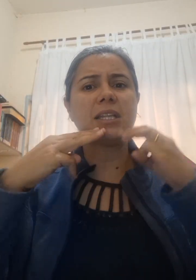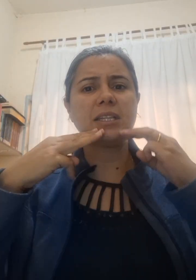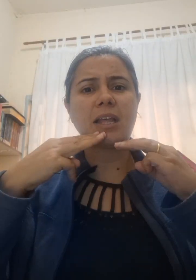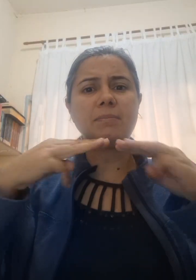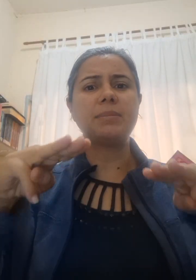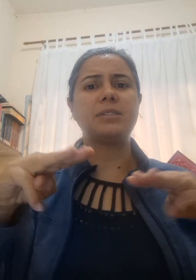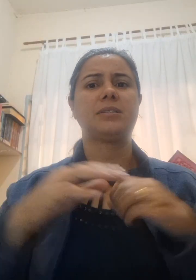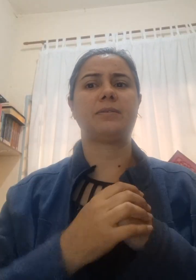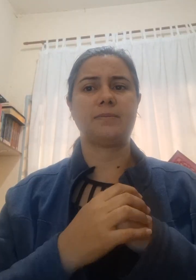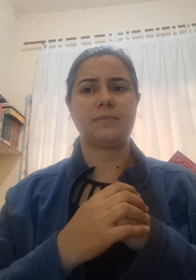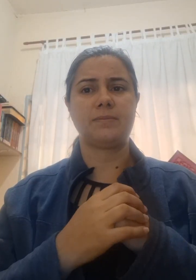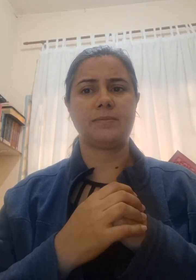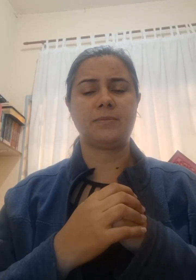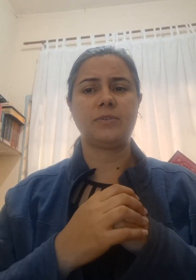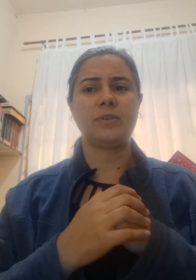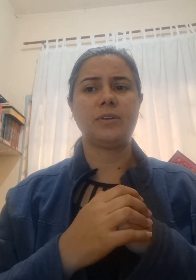Jesus é consciente da missão dele.